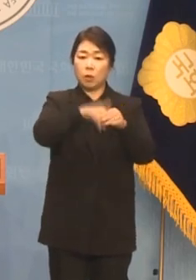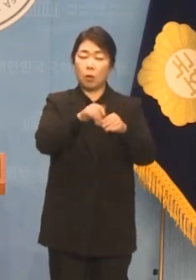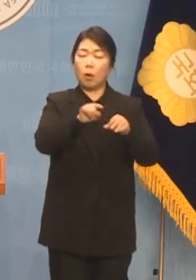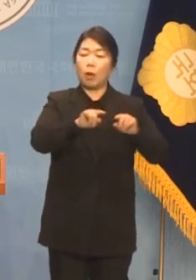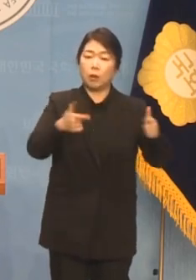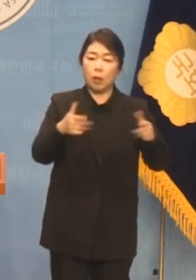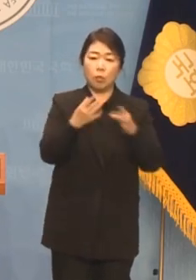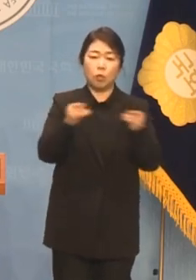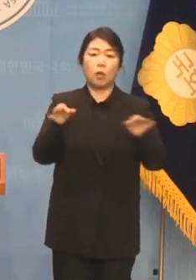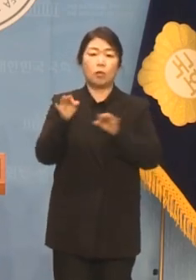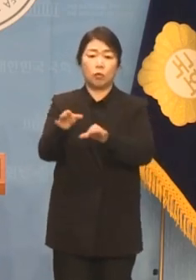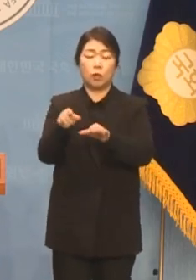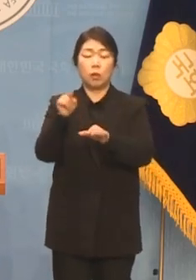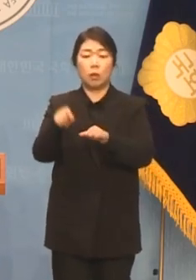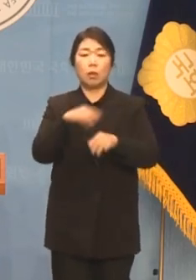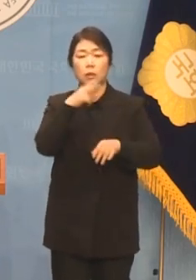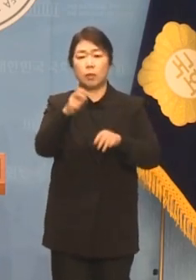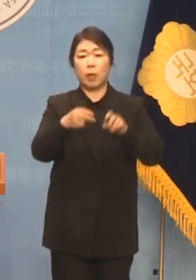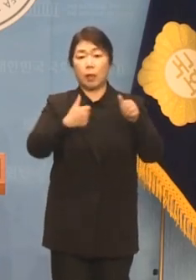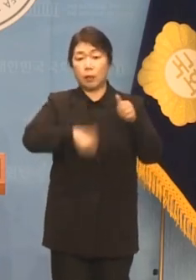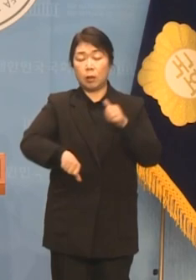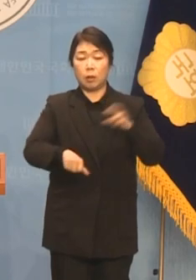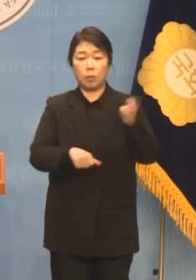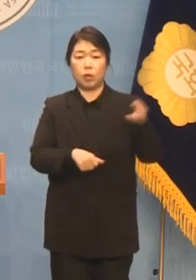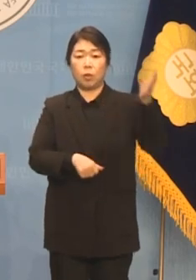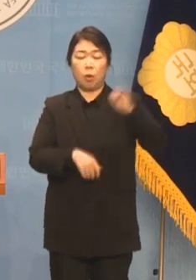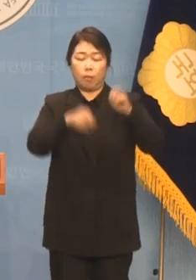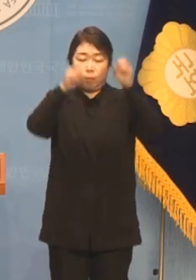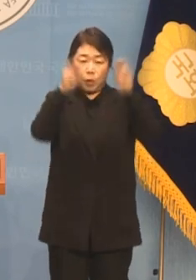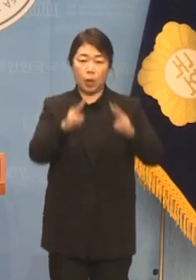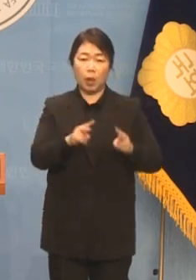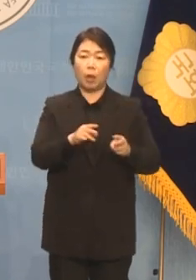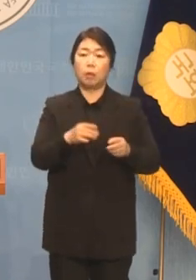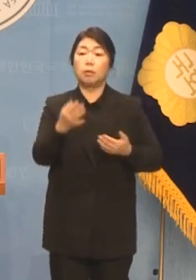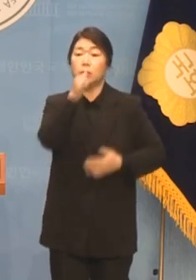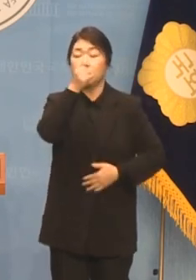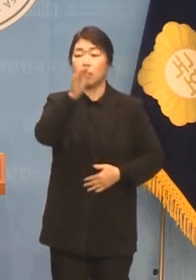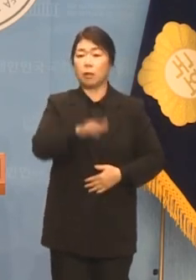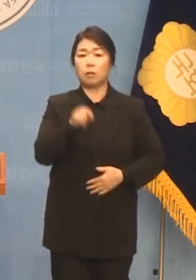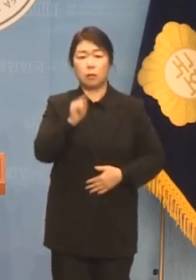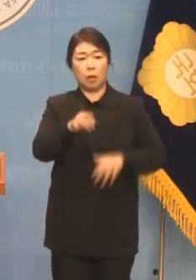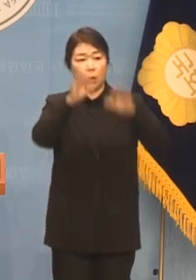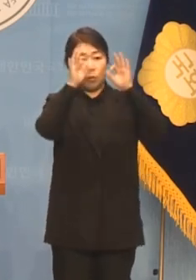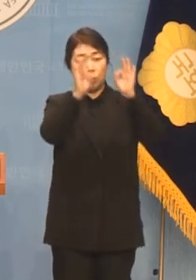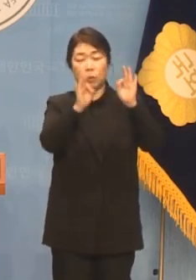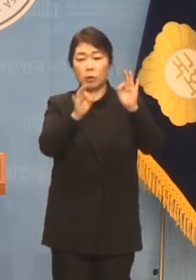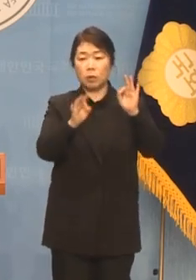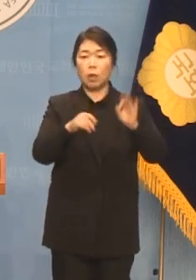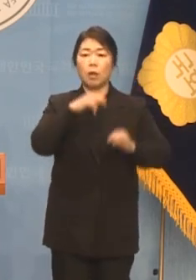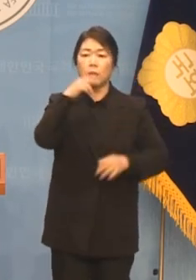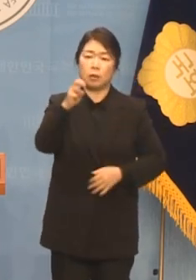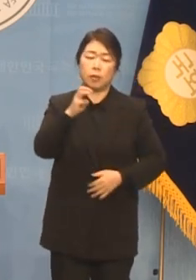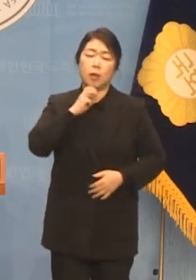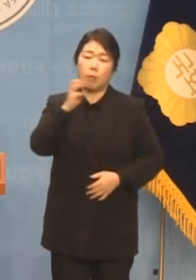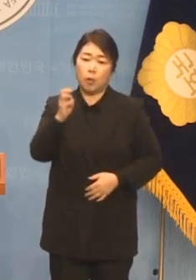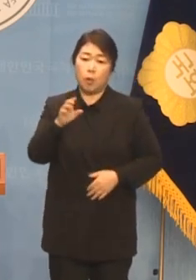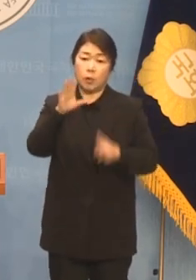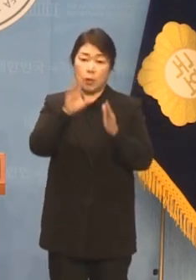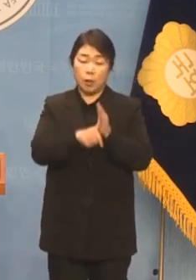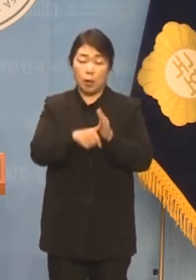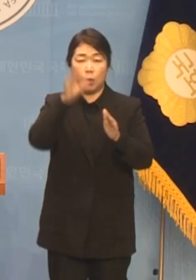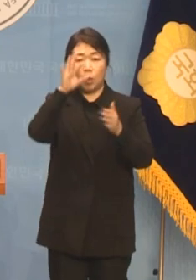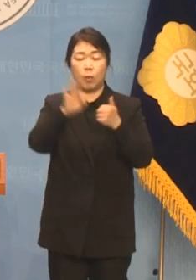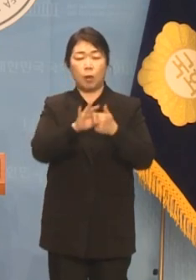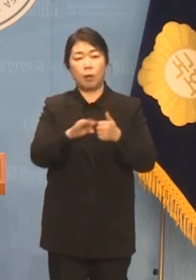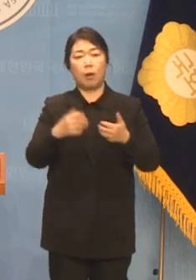투기로 20대 아들은 30억 원대 벼락 부자가 됐지만이를 바라보는 2030 세대에게는